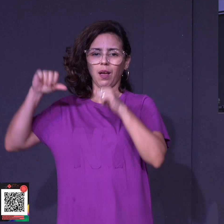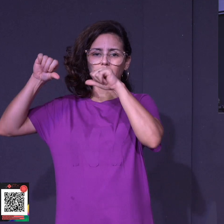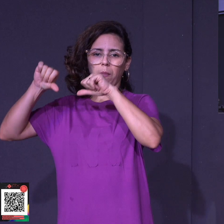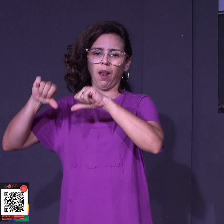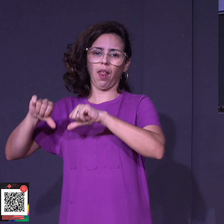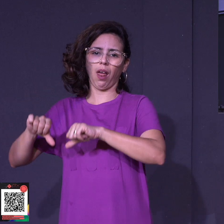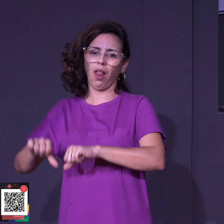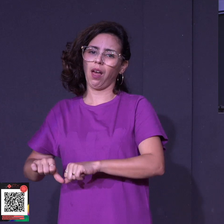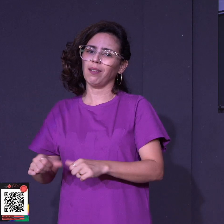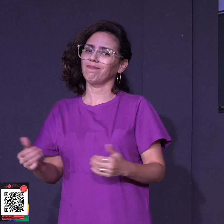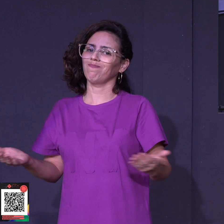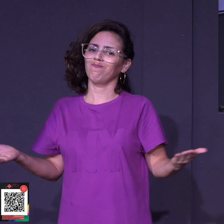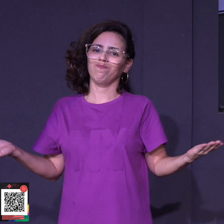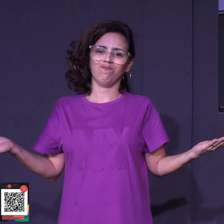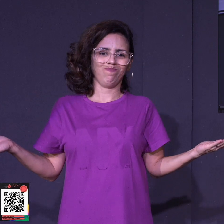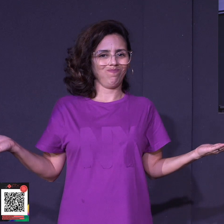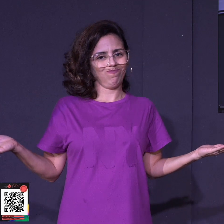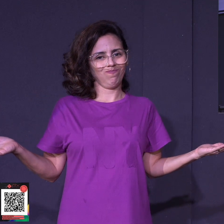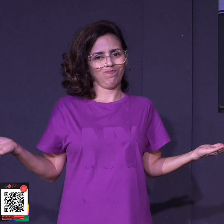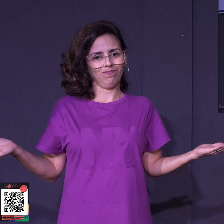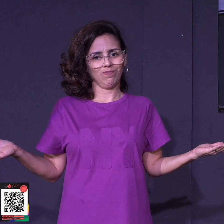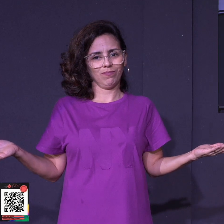Uma mensagem dessa não dá ibope,